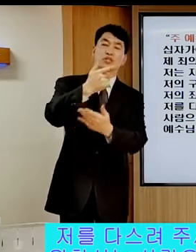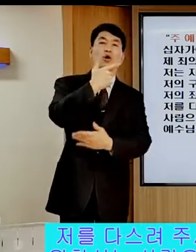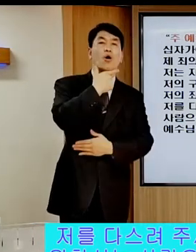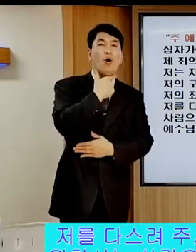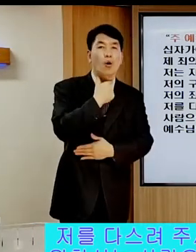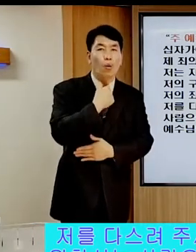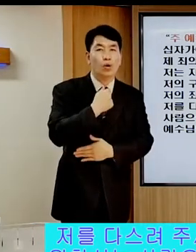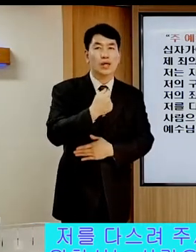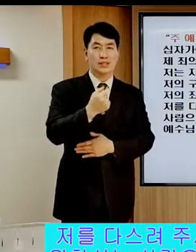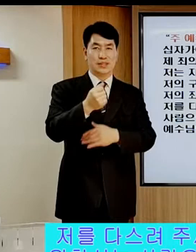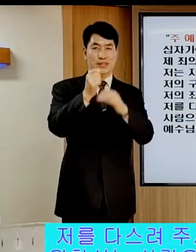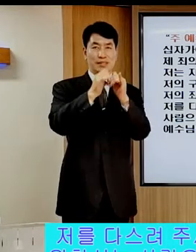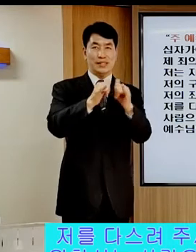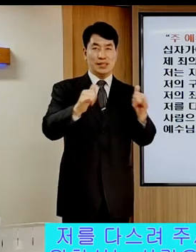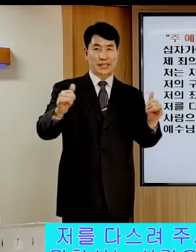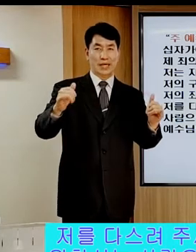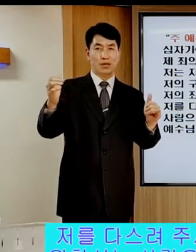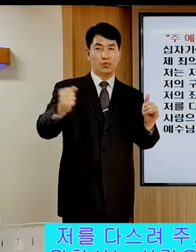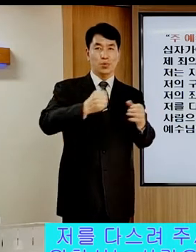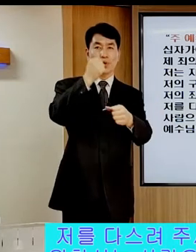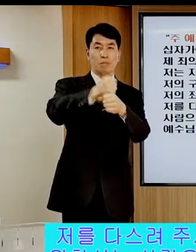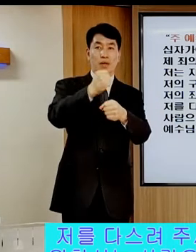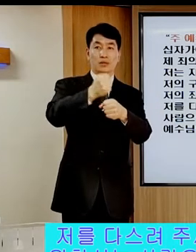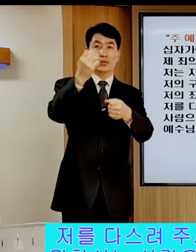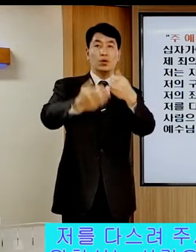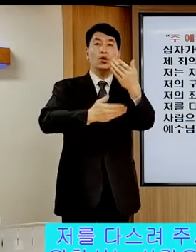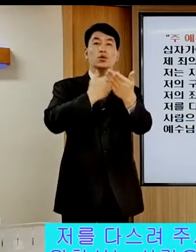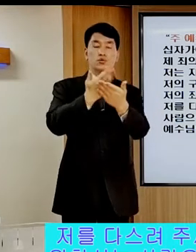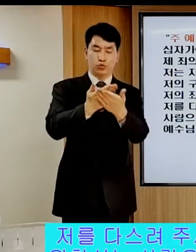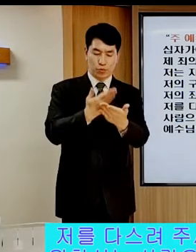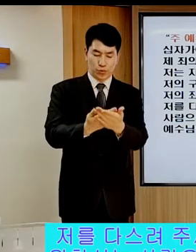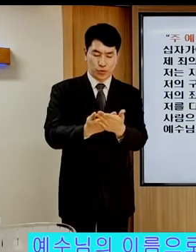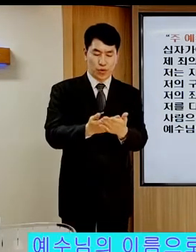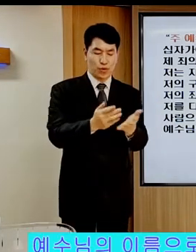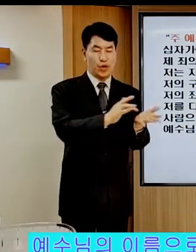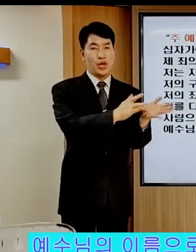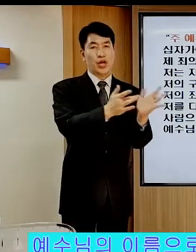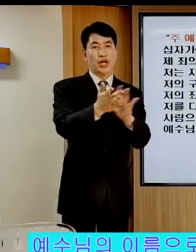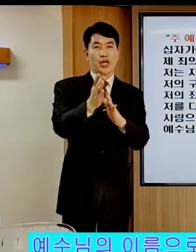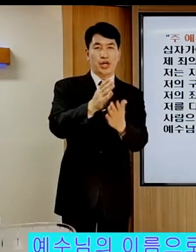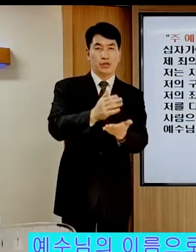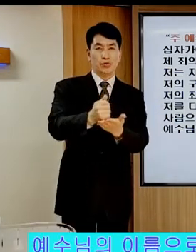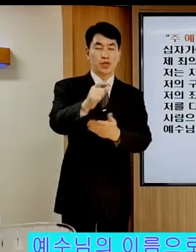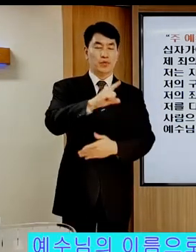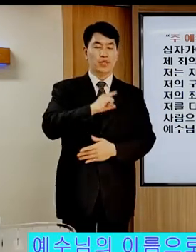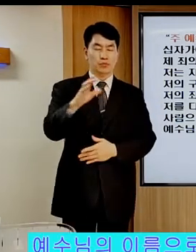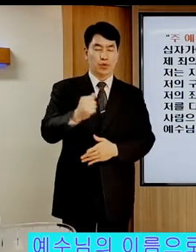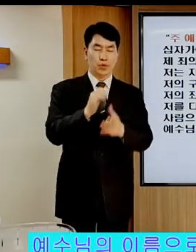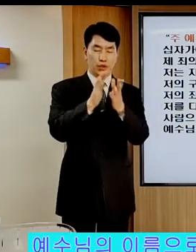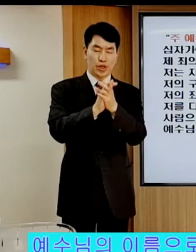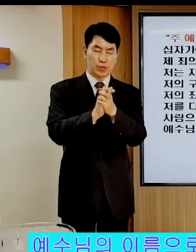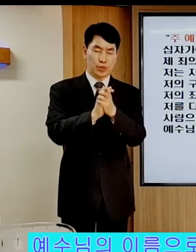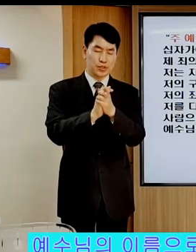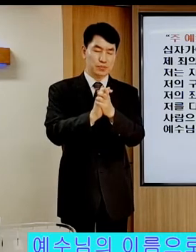주님께서 원하시는 사람으로 만들어 주옵소서. 예수님 이름으로